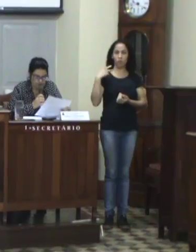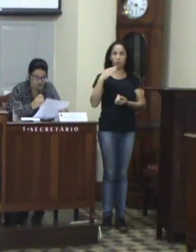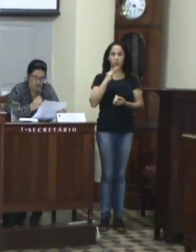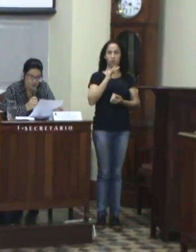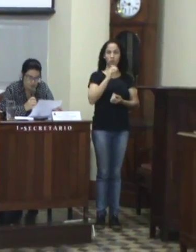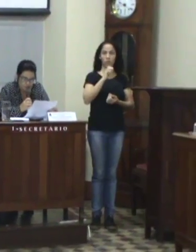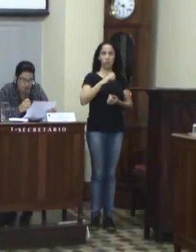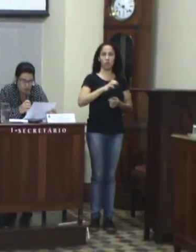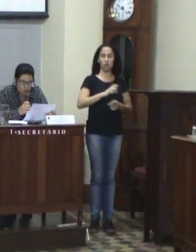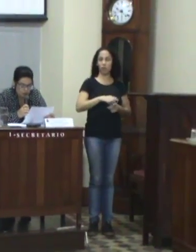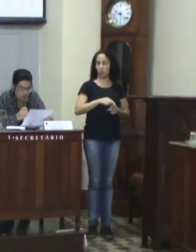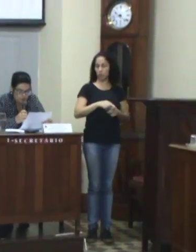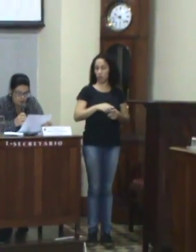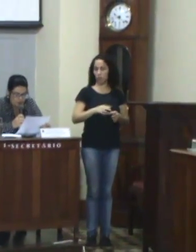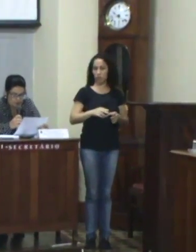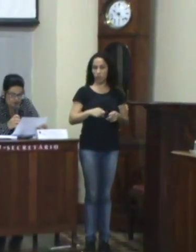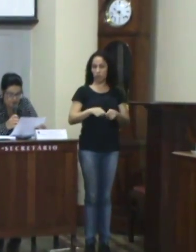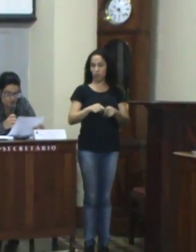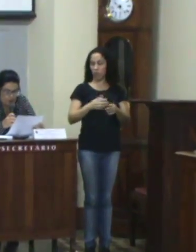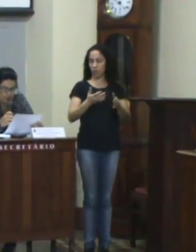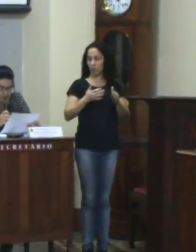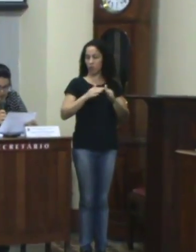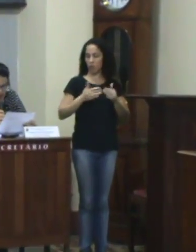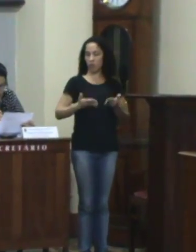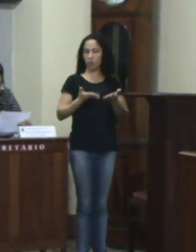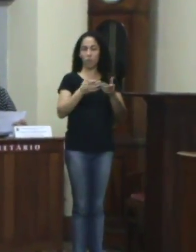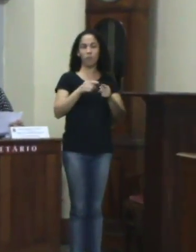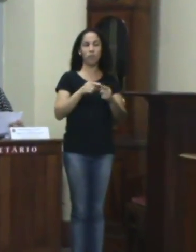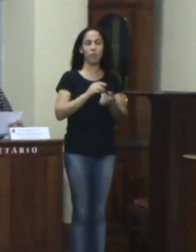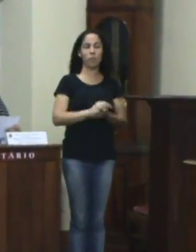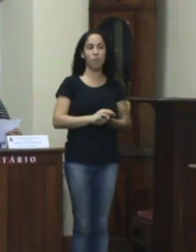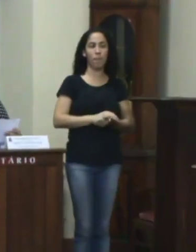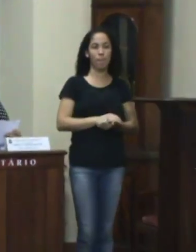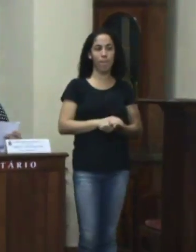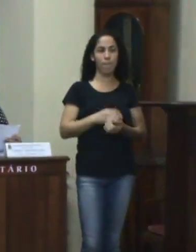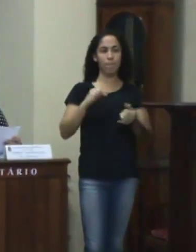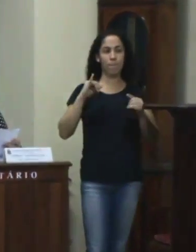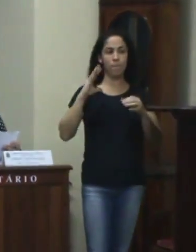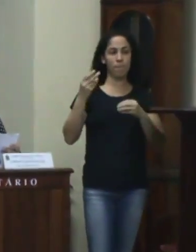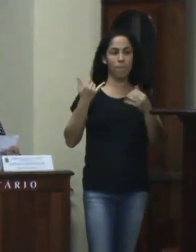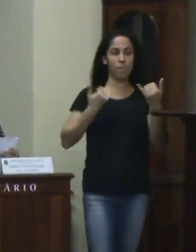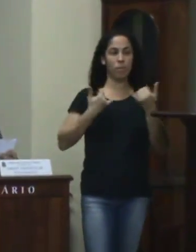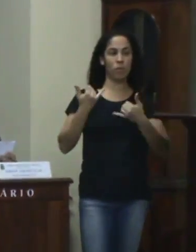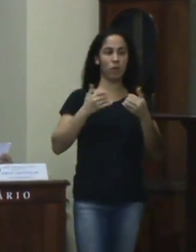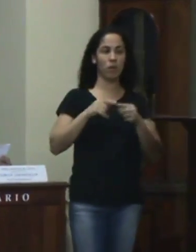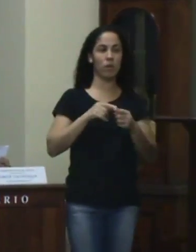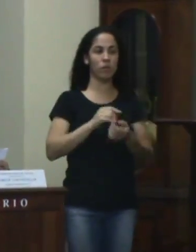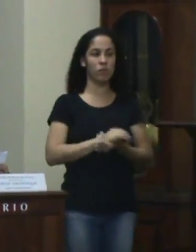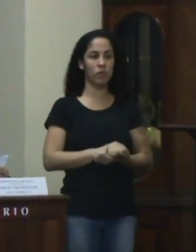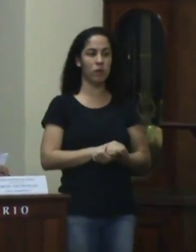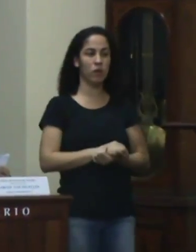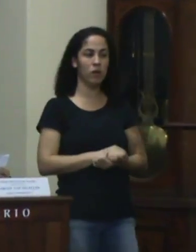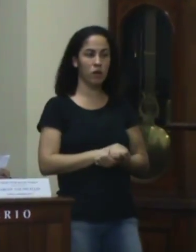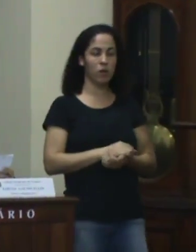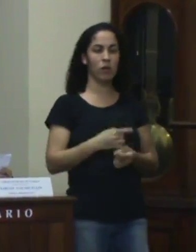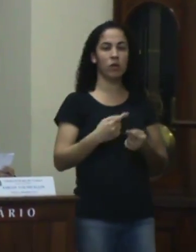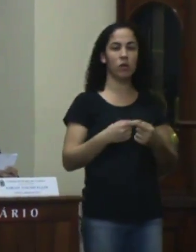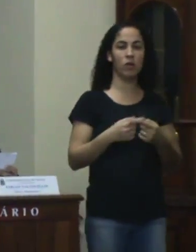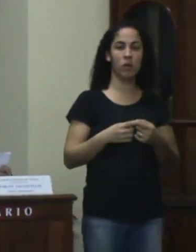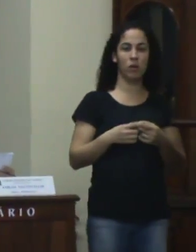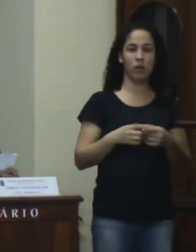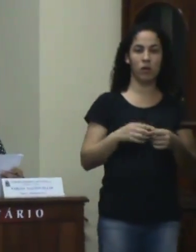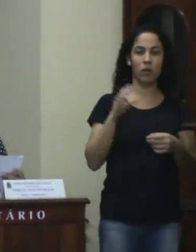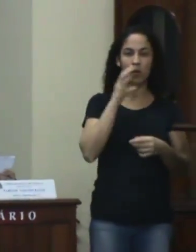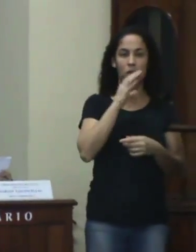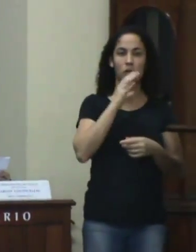Fabiola Vasconcelos, no uso do seu prerrogativo na forma de mental, ouvido do outro plenário dessa Casa Legislativa, requer encaminhamento em